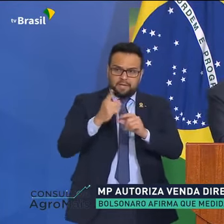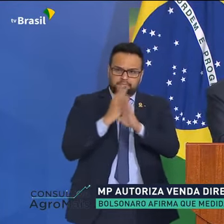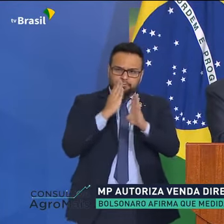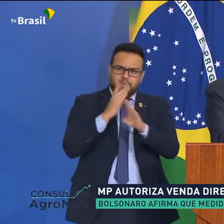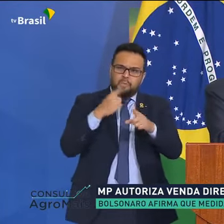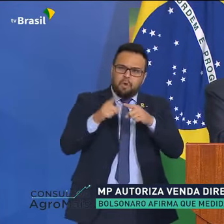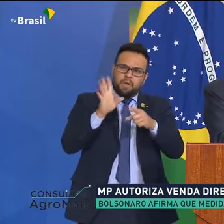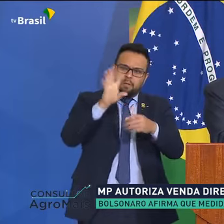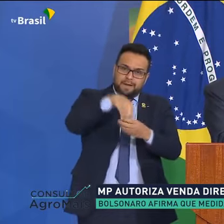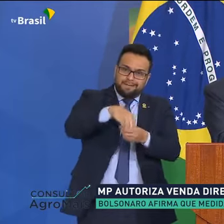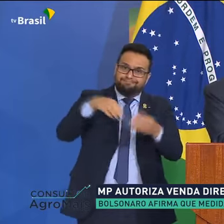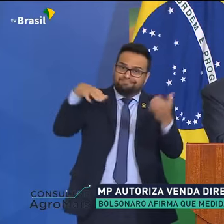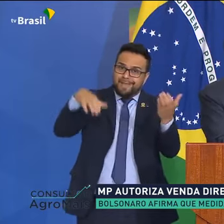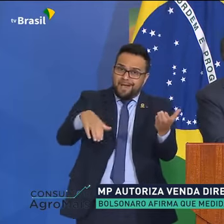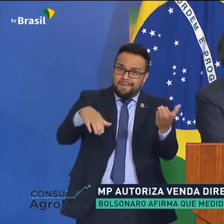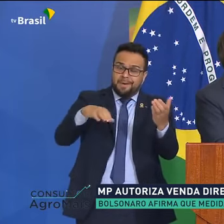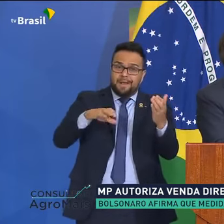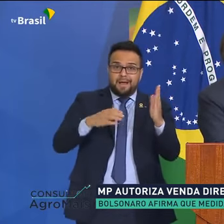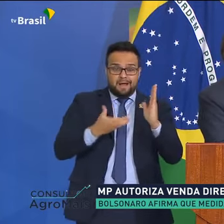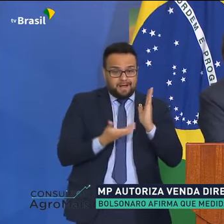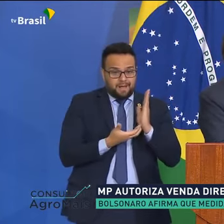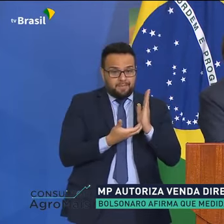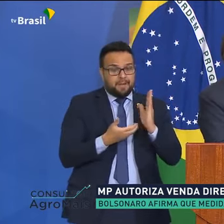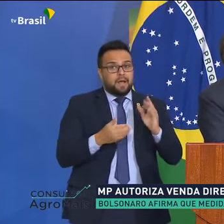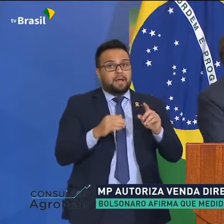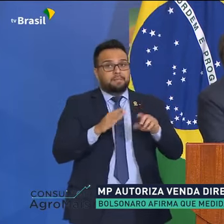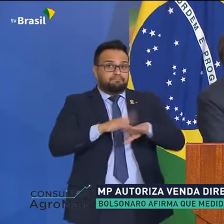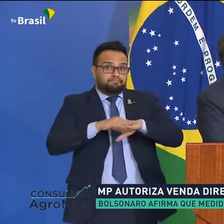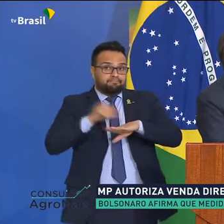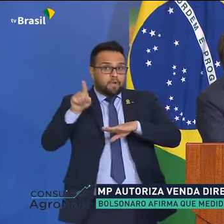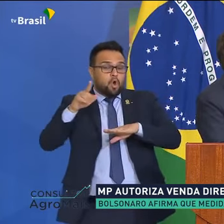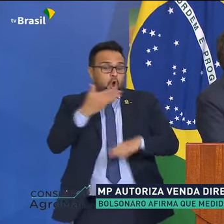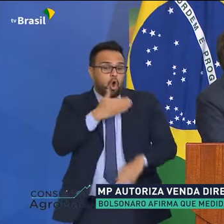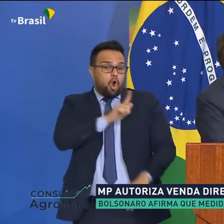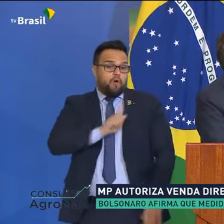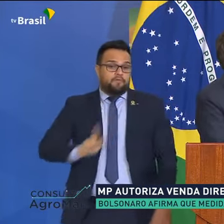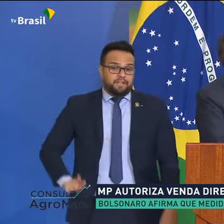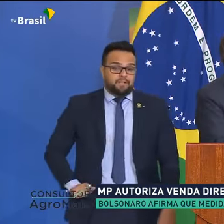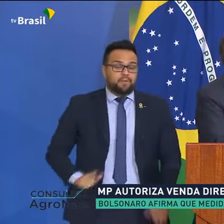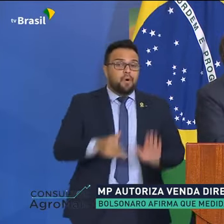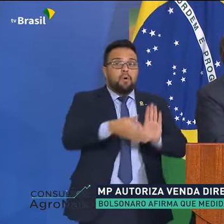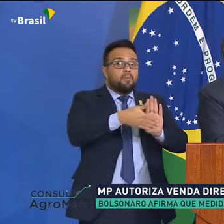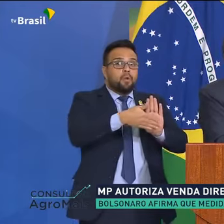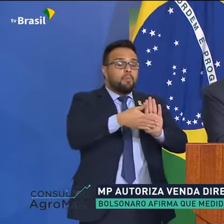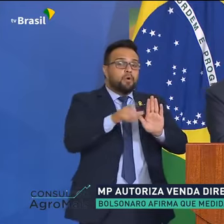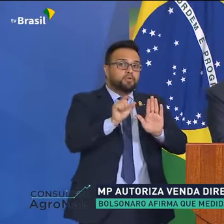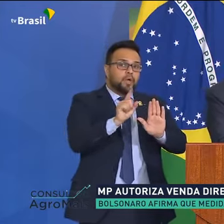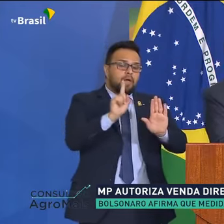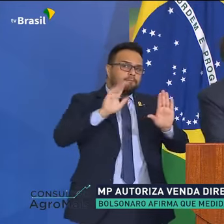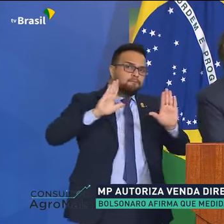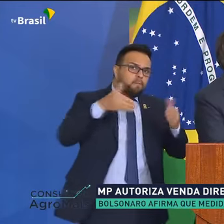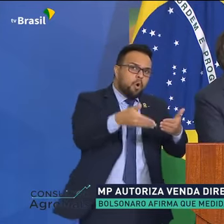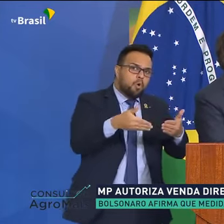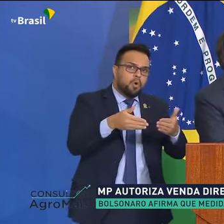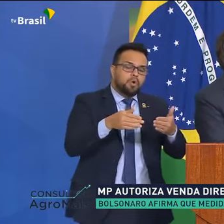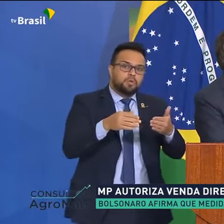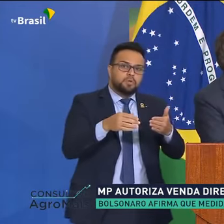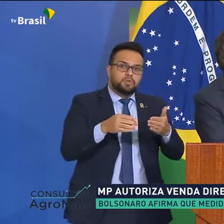aí é to love Dudu dos governadores é a nossa proposta não Visa tirar